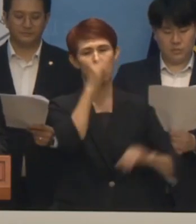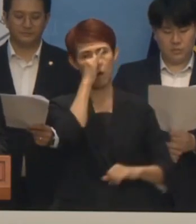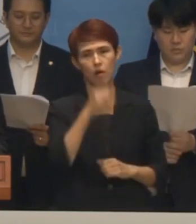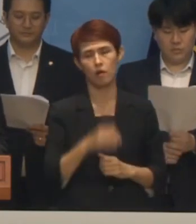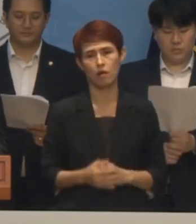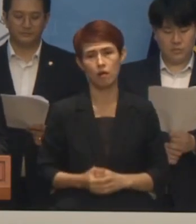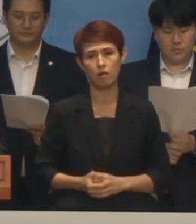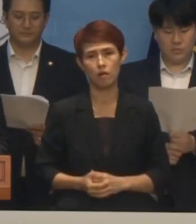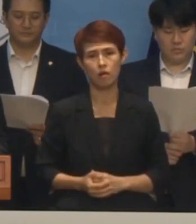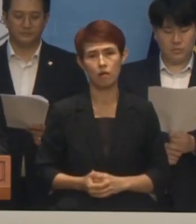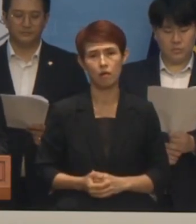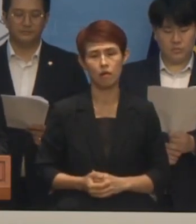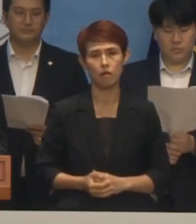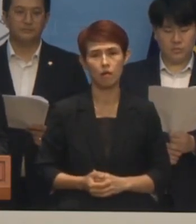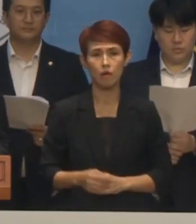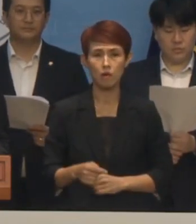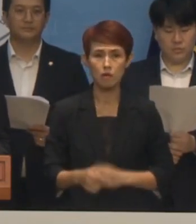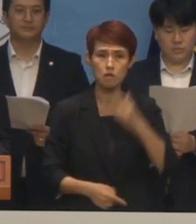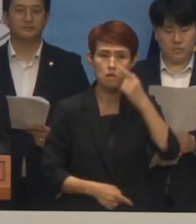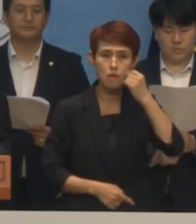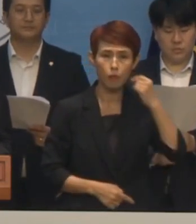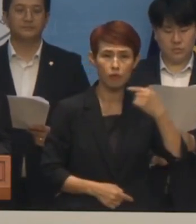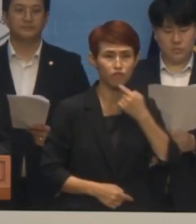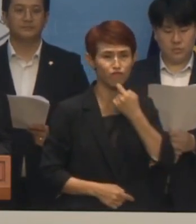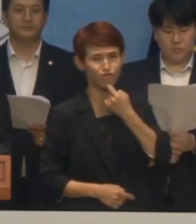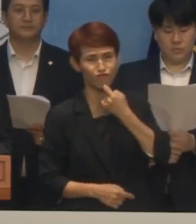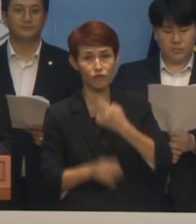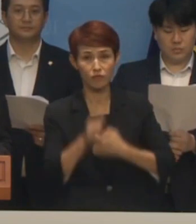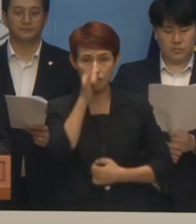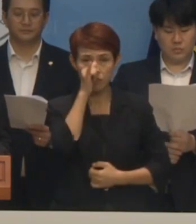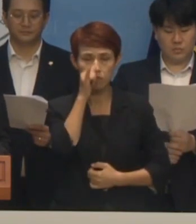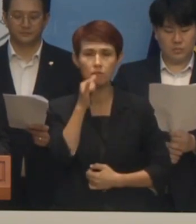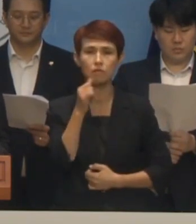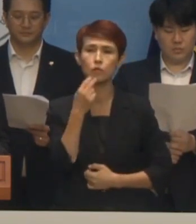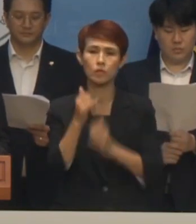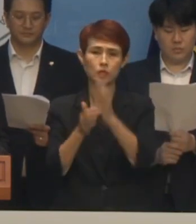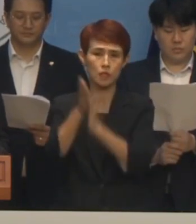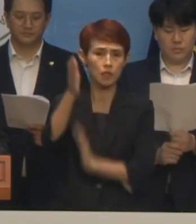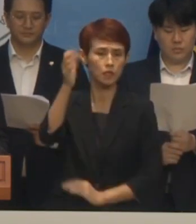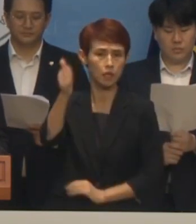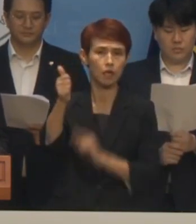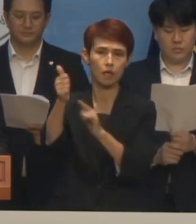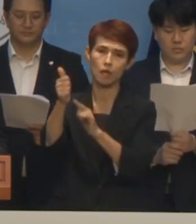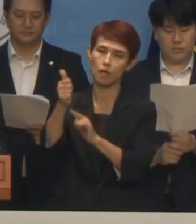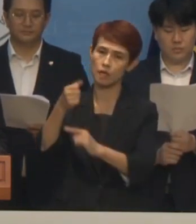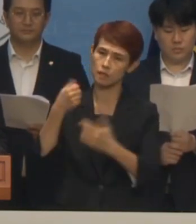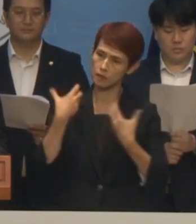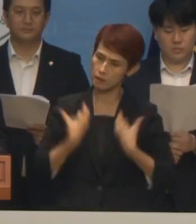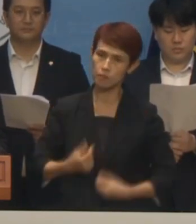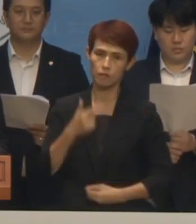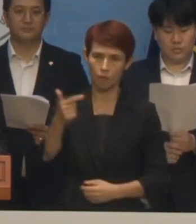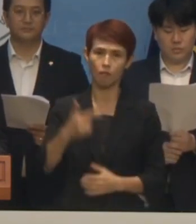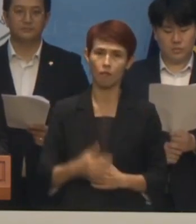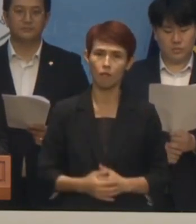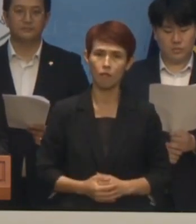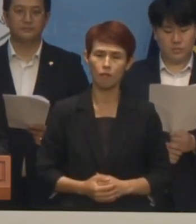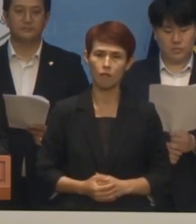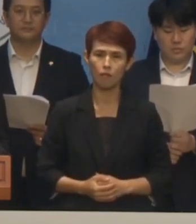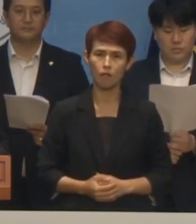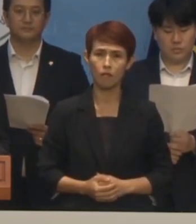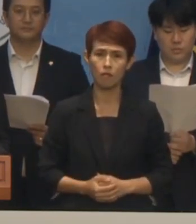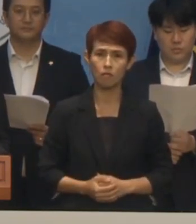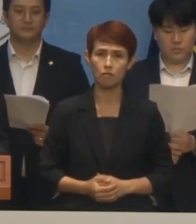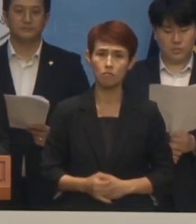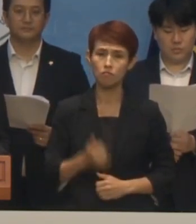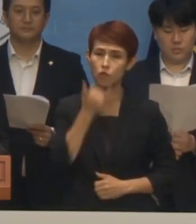일본은 그렇다 치고 이런 일본의 억지에 굴복하는 카이 베그너 베를린 시장에게 대단히 실망하지 않을 수 없습니다.